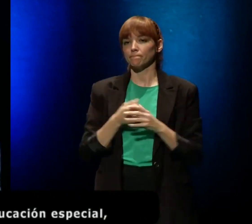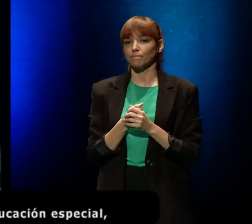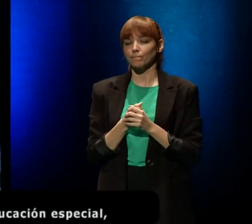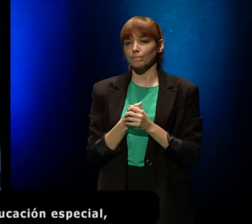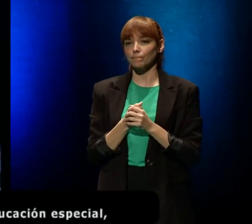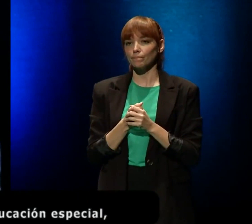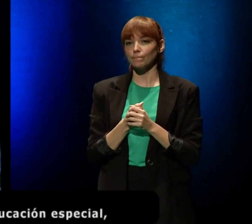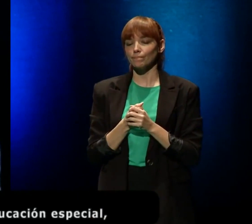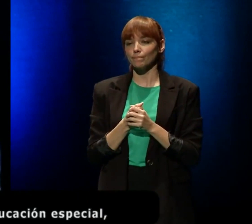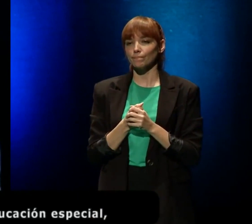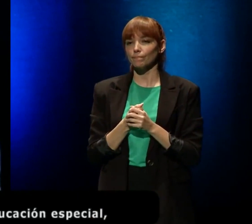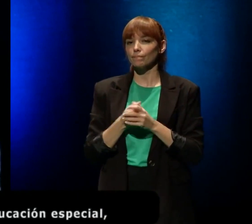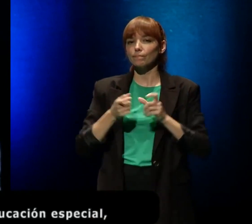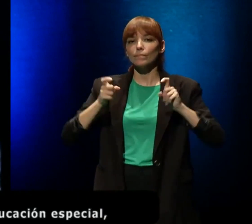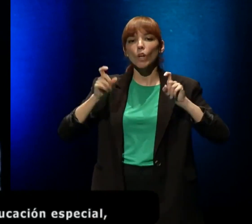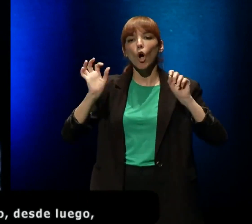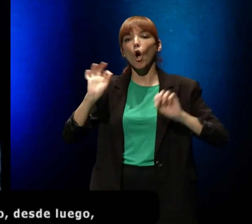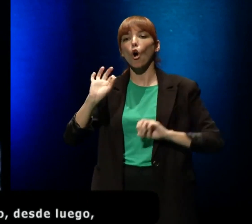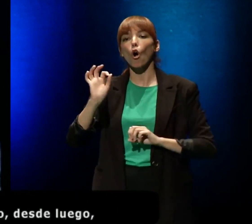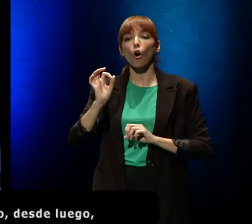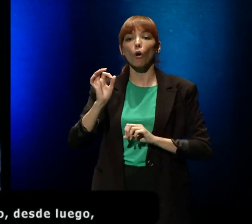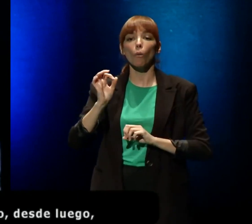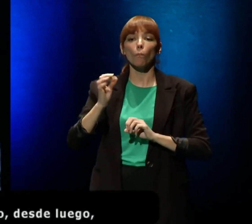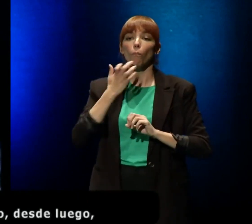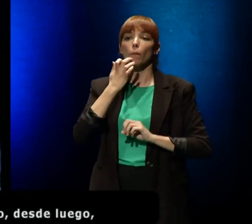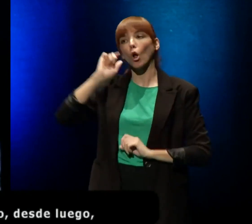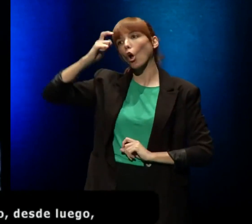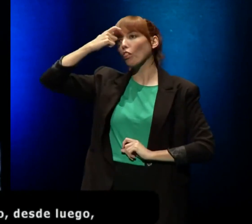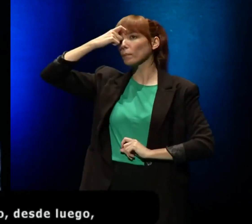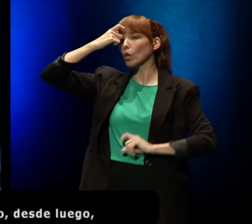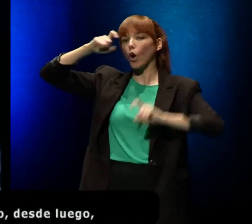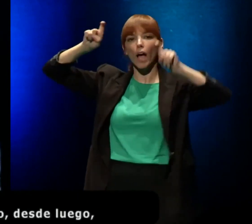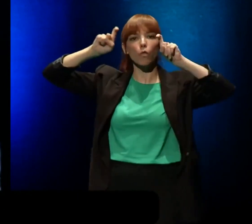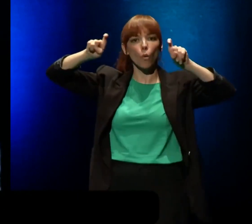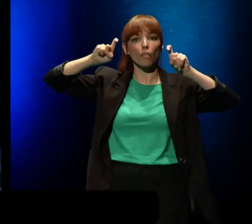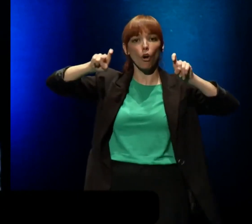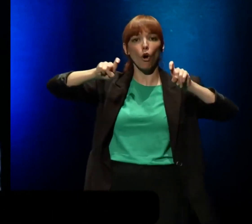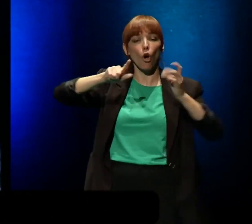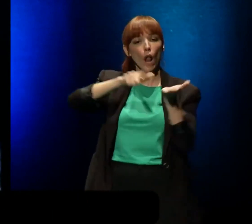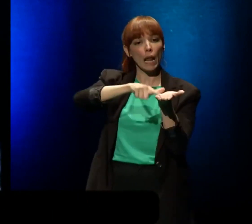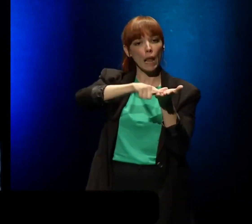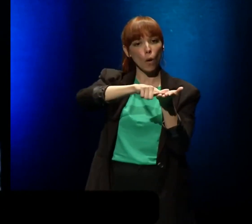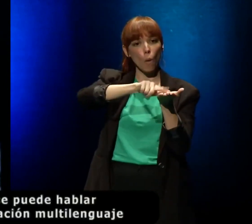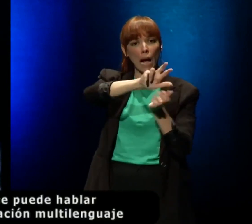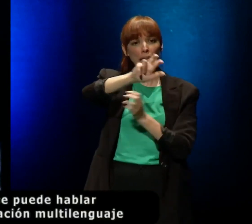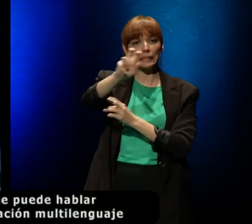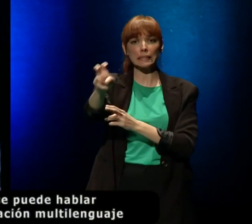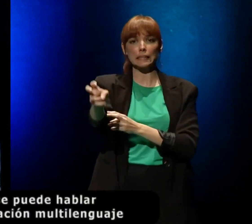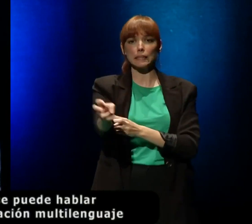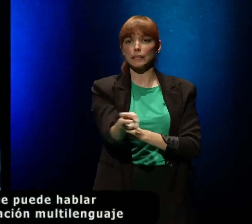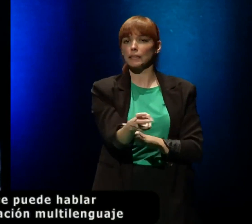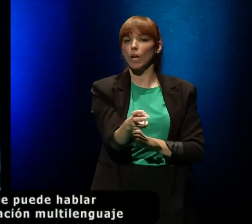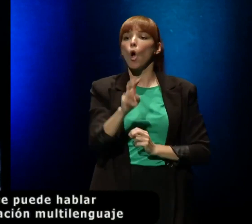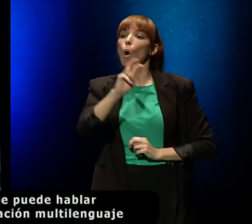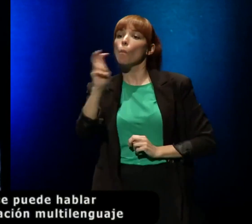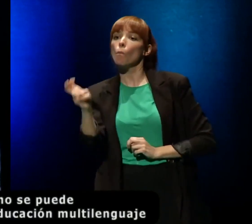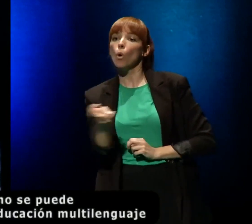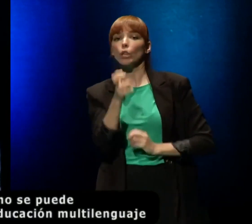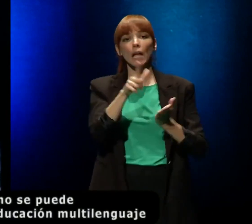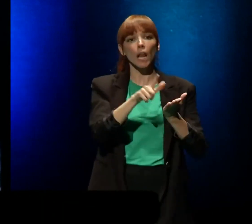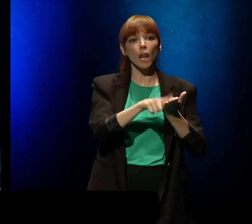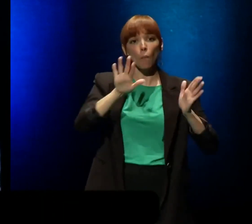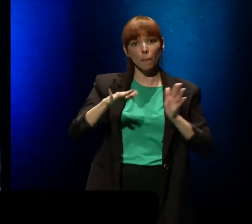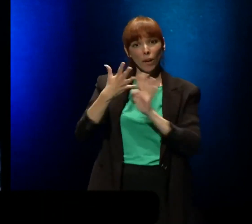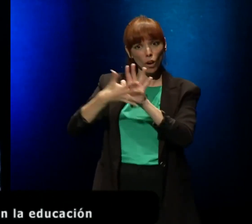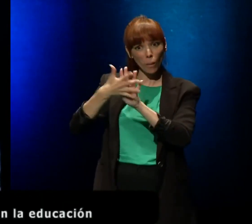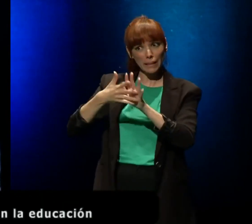de educación multilingüe si en la educación no se incluye vuestra lengua, vuestras lenguas.